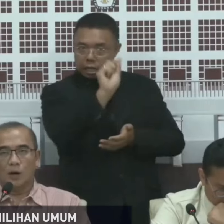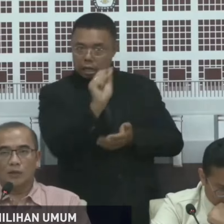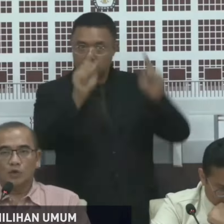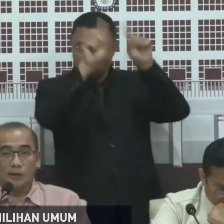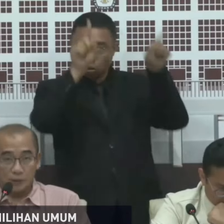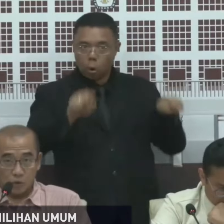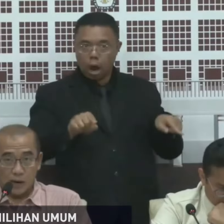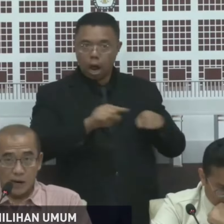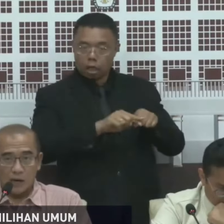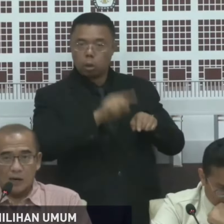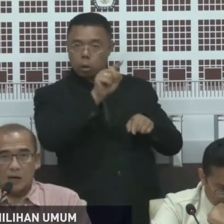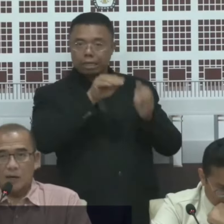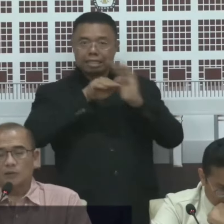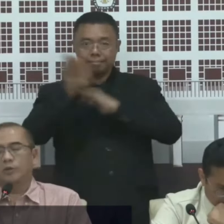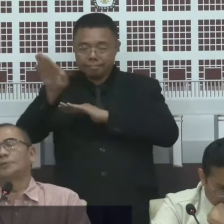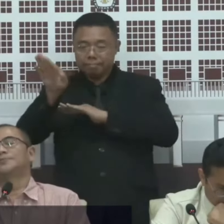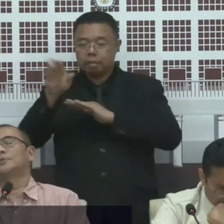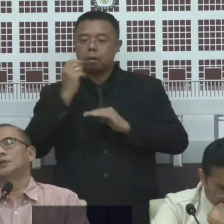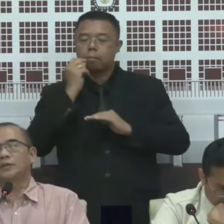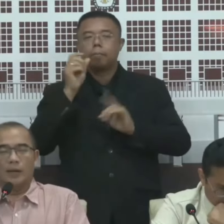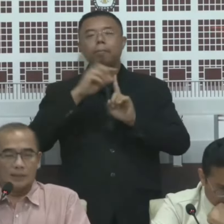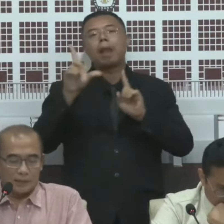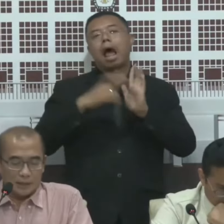ukuran kuarto yang diunggah,